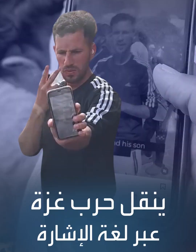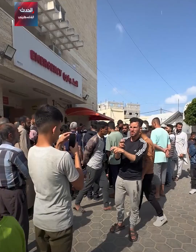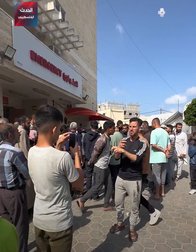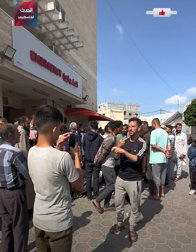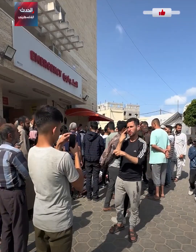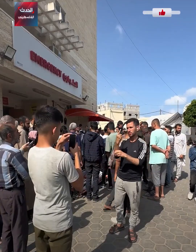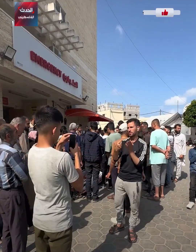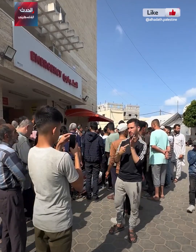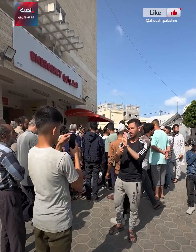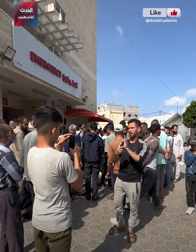c